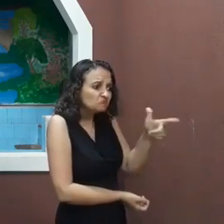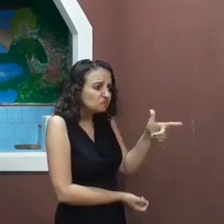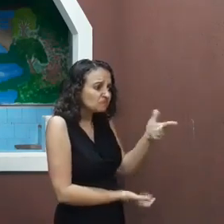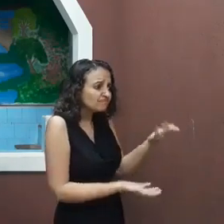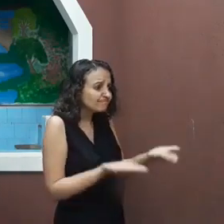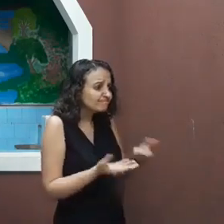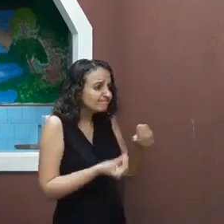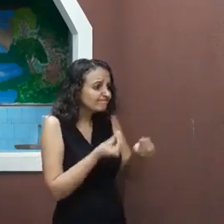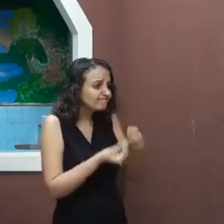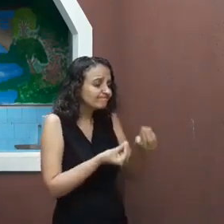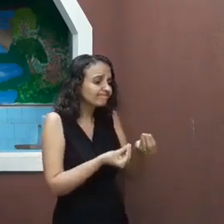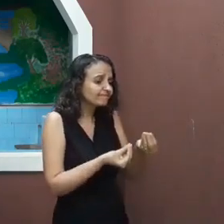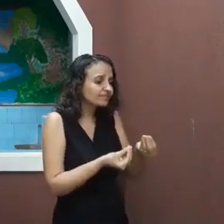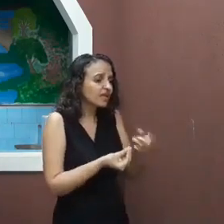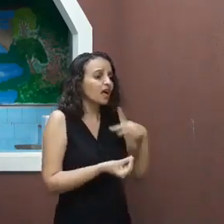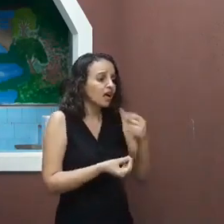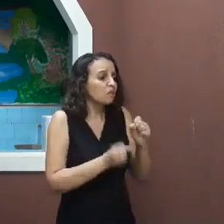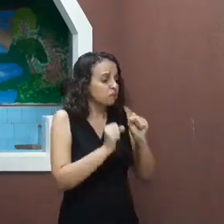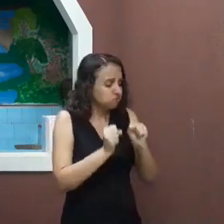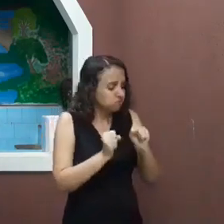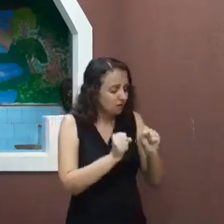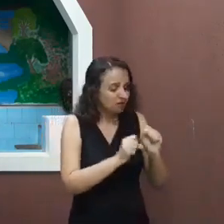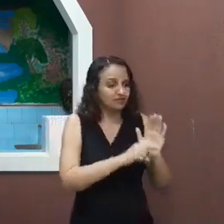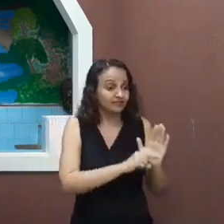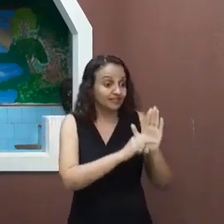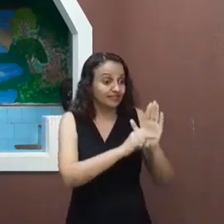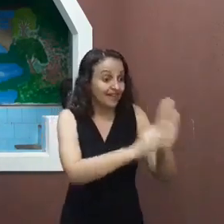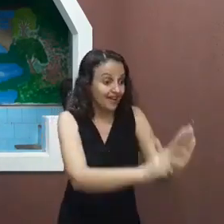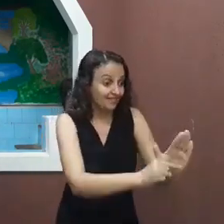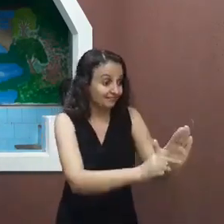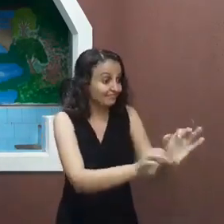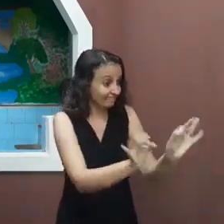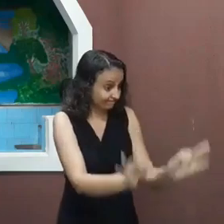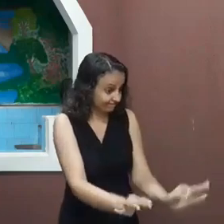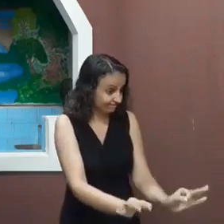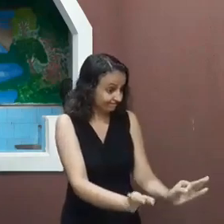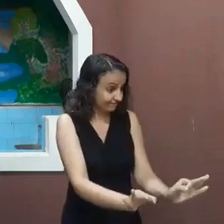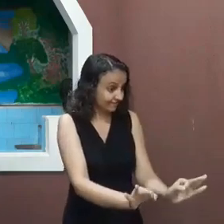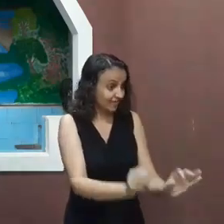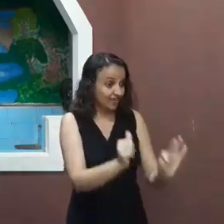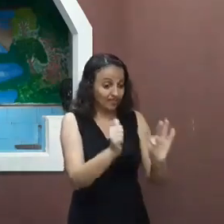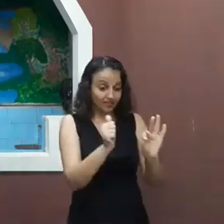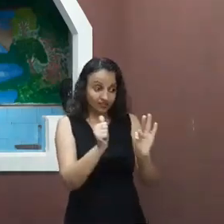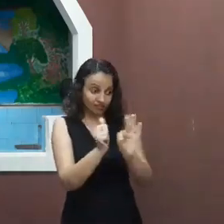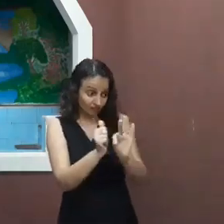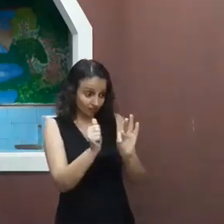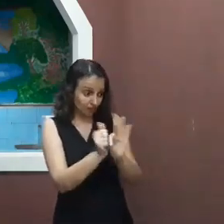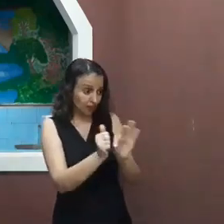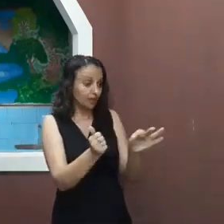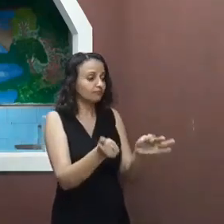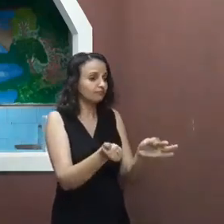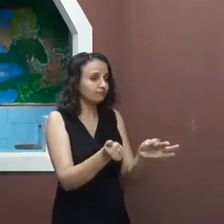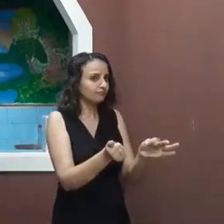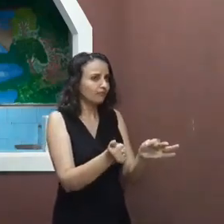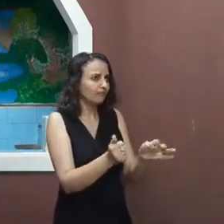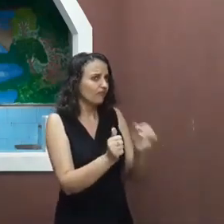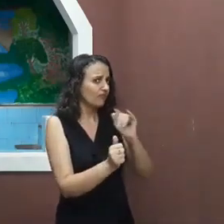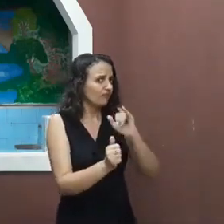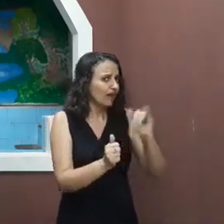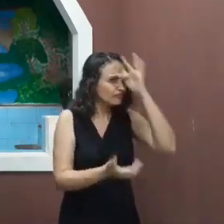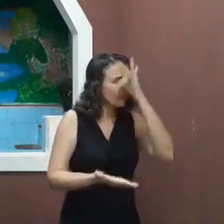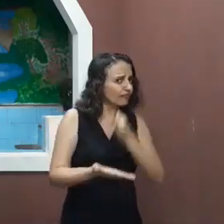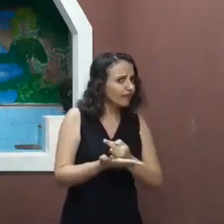Quanto que nós podemos ajudar? Quanto de obra podemos fazer? Tiago não afirma que a fé não pode salvar. Ele está